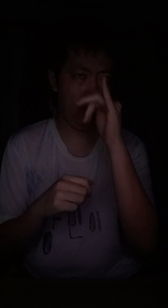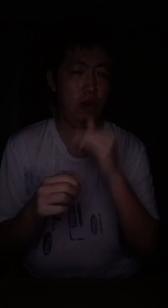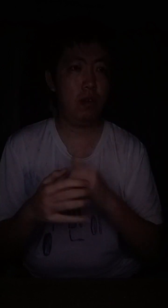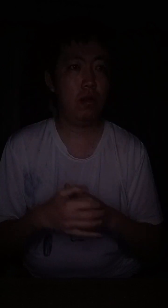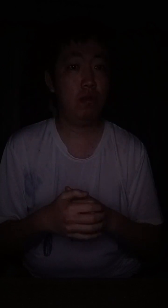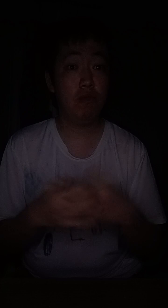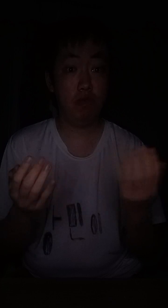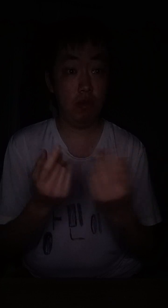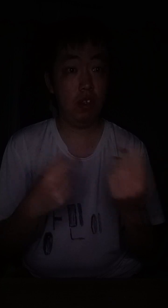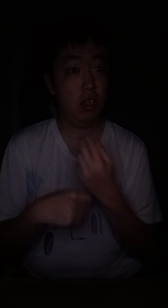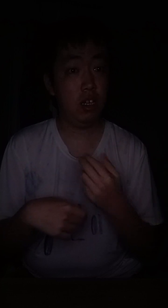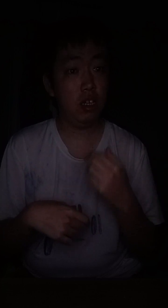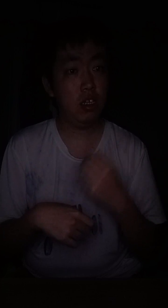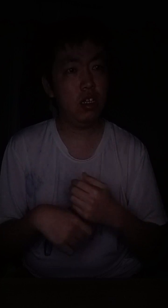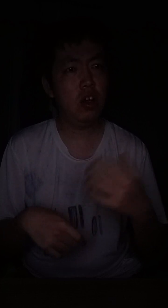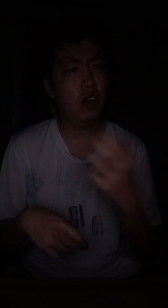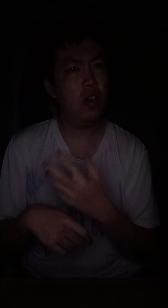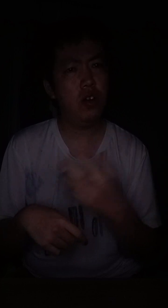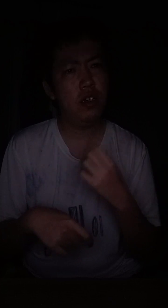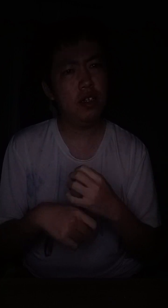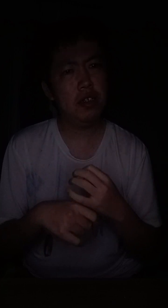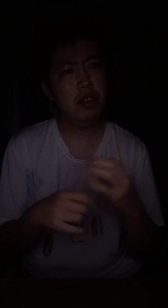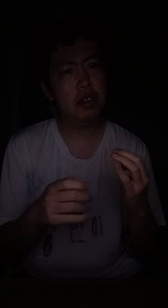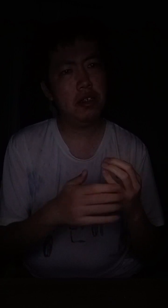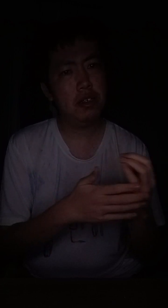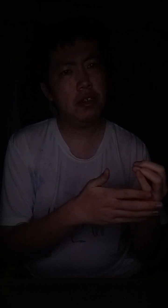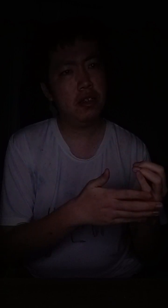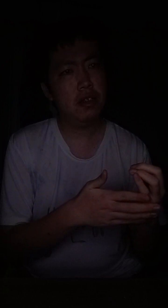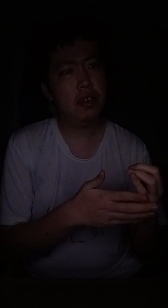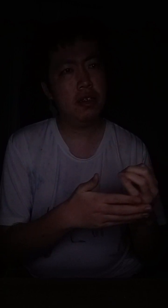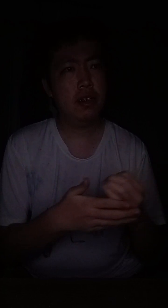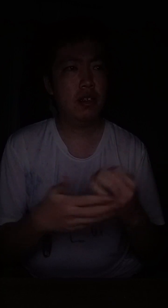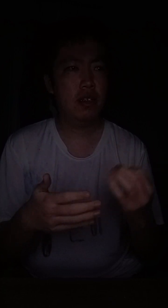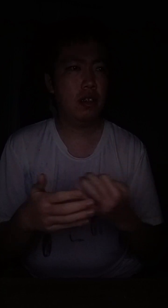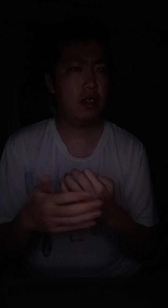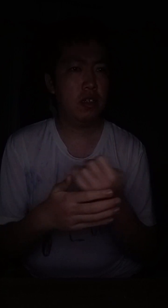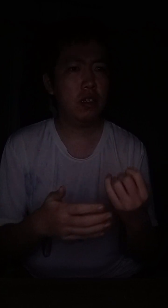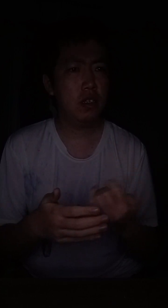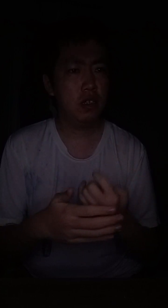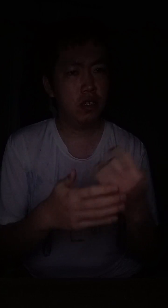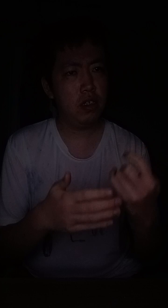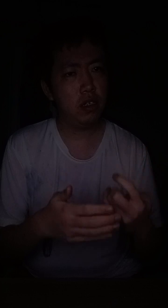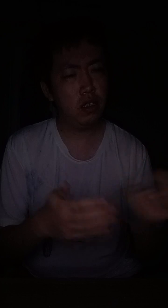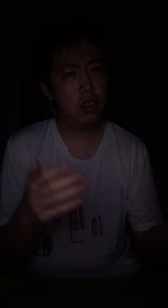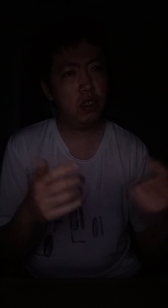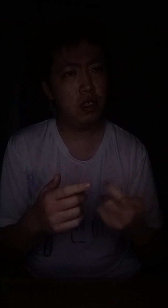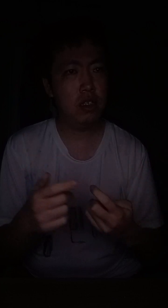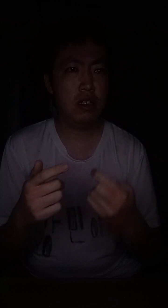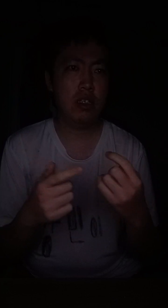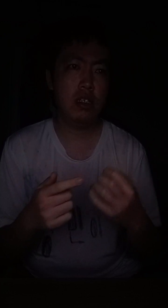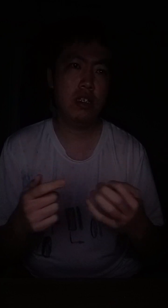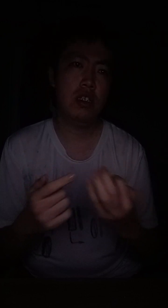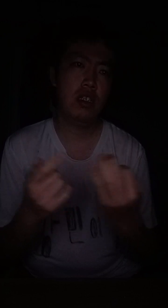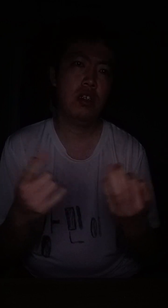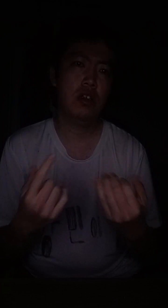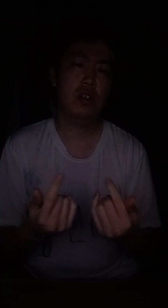부정맥이 심해진다든지 허혈성 심질환이 더 강화된다든지 심근경색이 생길 수 있다든지 이런 리스크가 더 올라가는